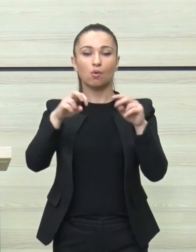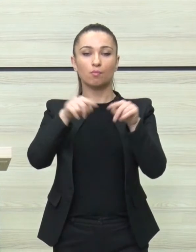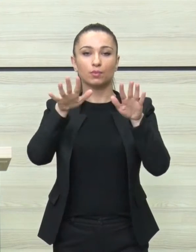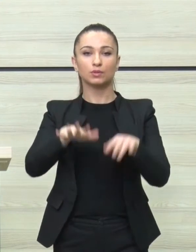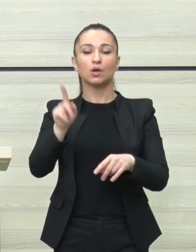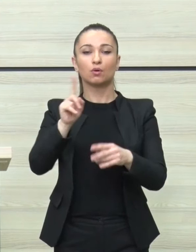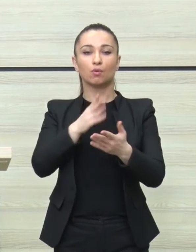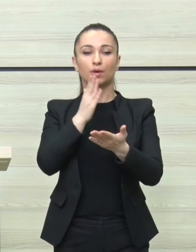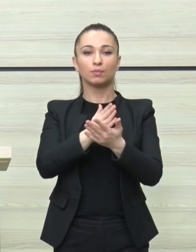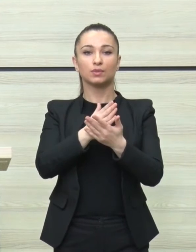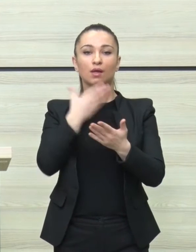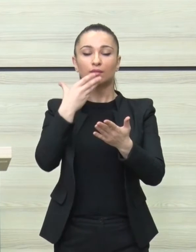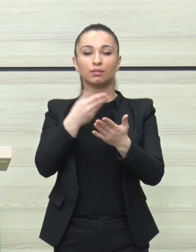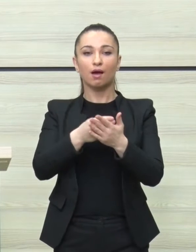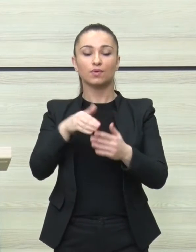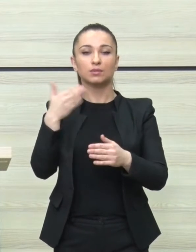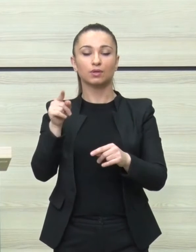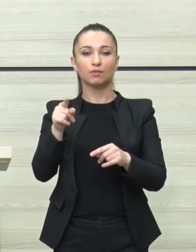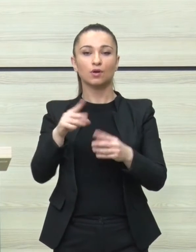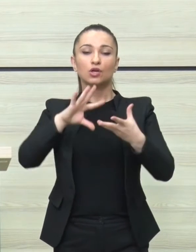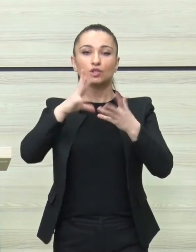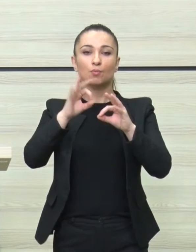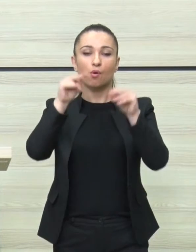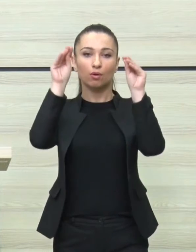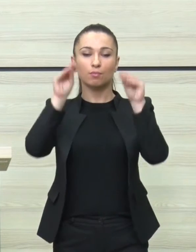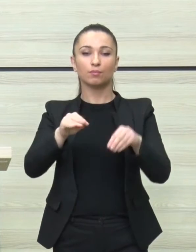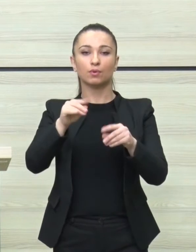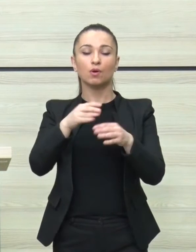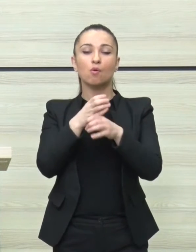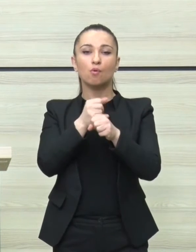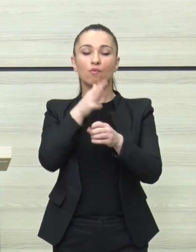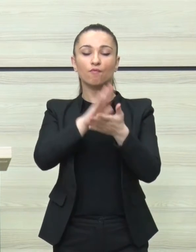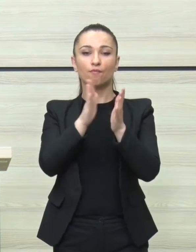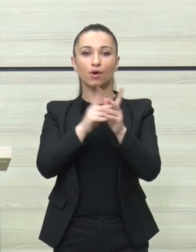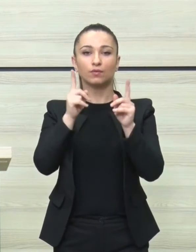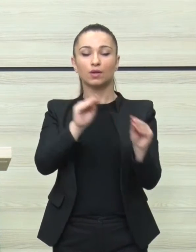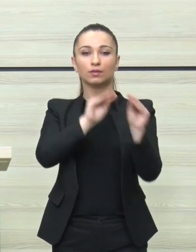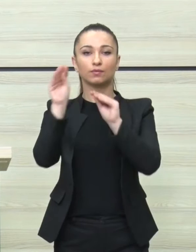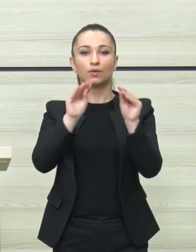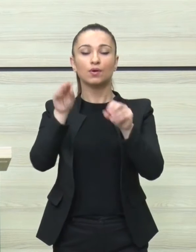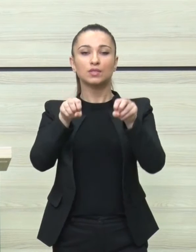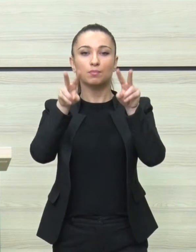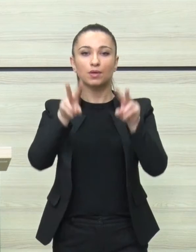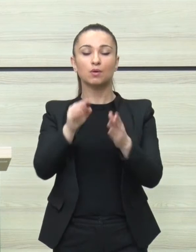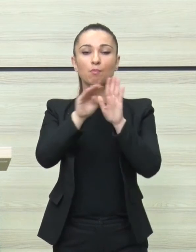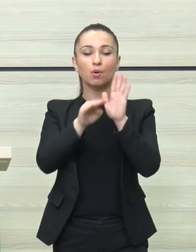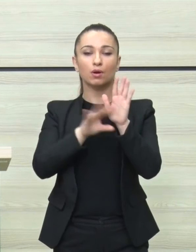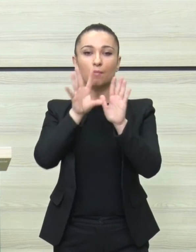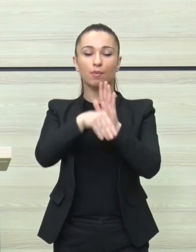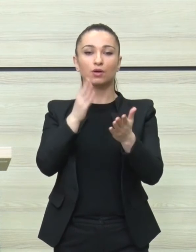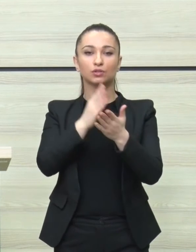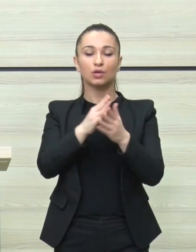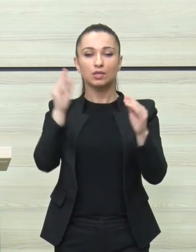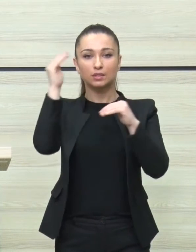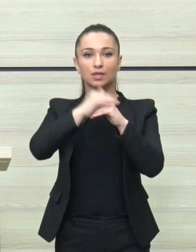კომისიებს, რომლებიც თავის მხრივ შემაჯამებელ ოქმებს უმოკლებს ვადებში ტვირთავდნენ სპეციალურ პროგრამაში